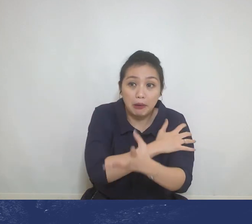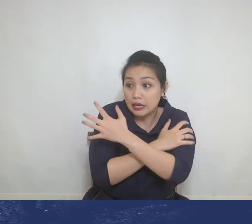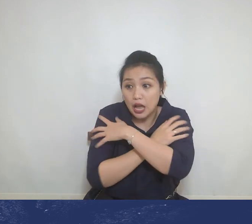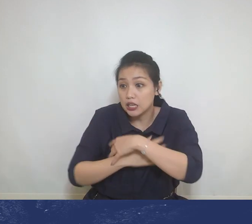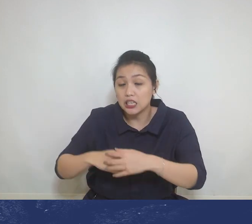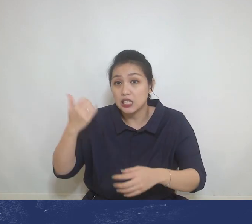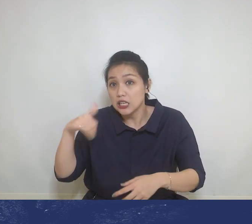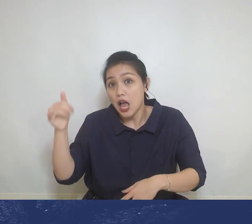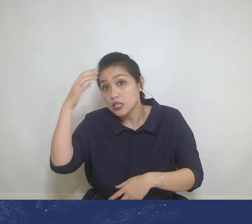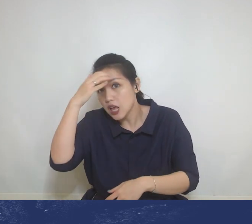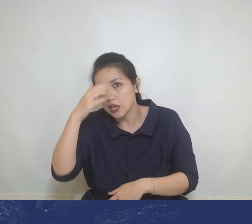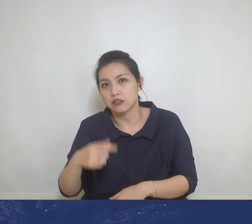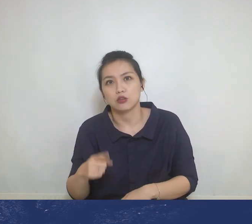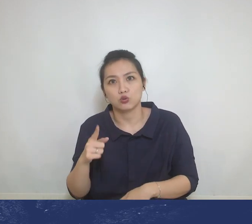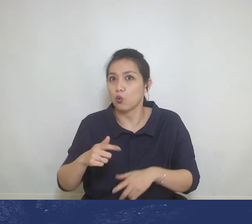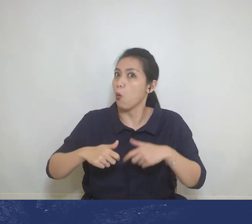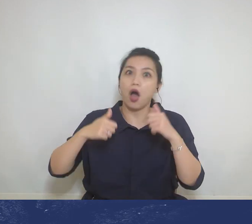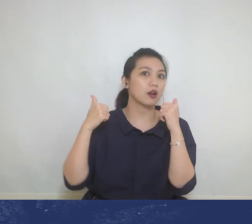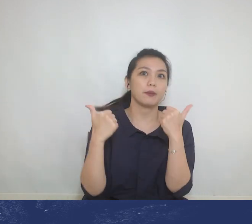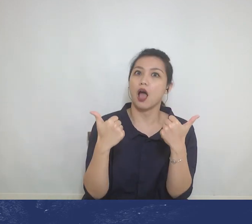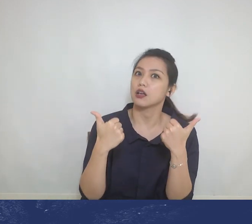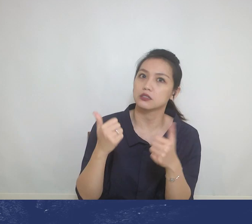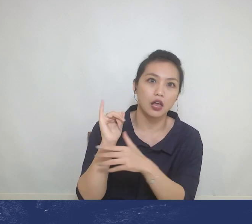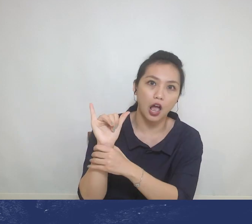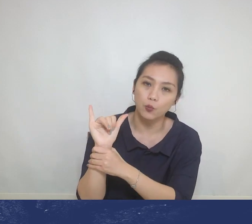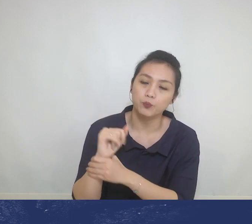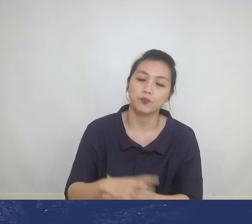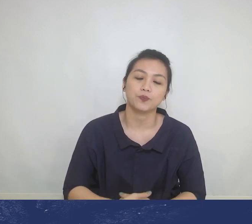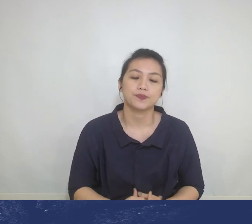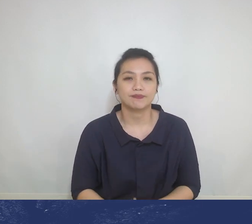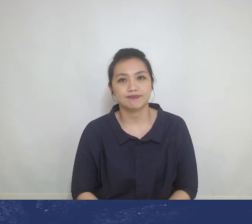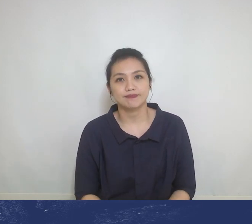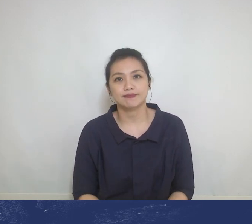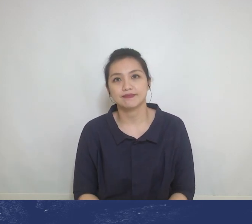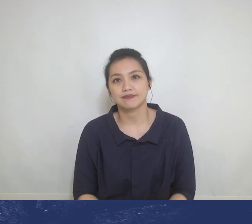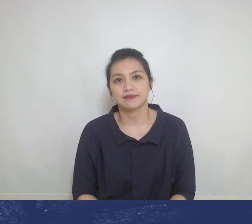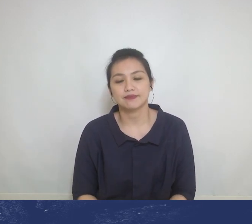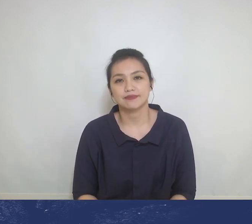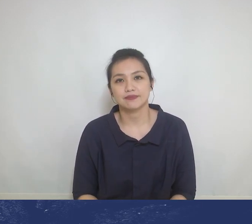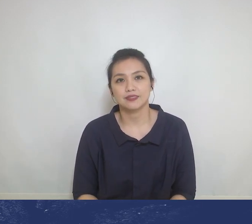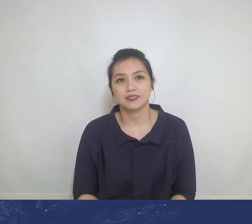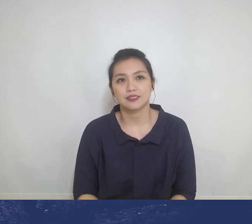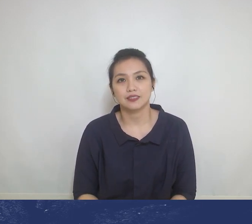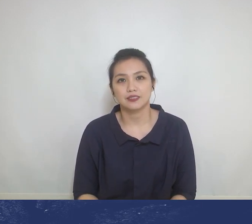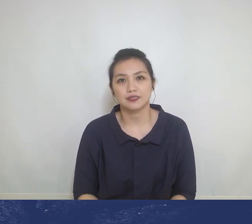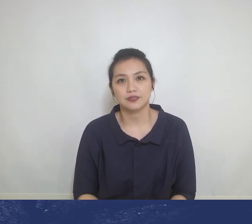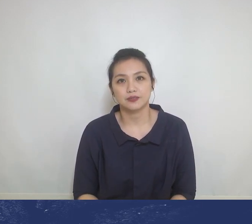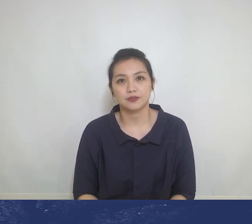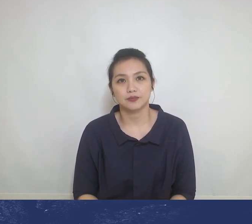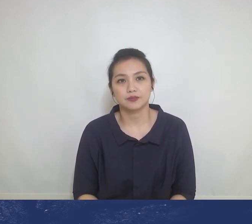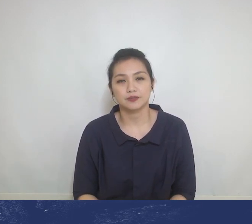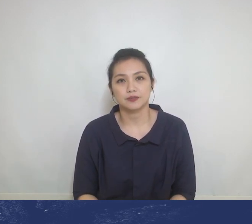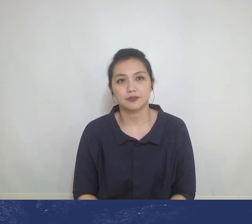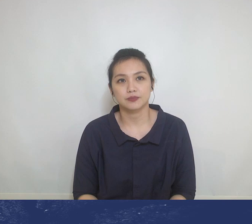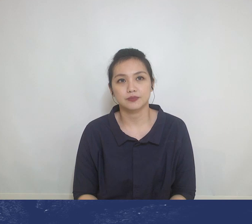tidak megangi sakitnya. Ini luar biasa Yakub ini di sini. Dia dibuat terplecok,